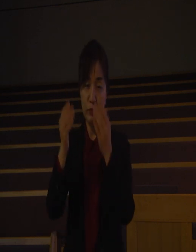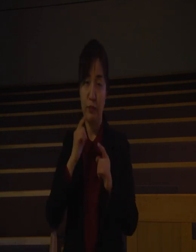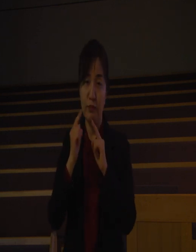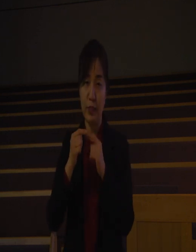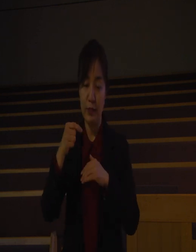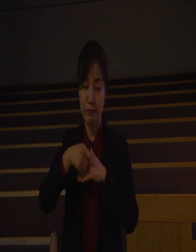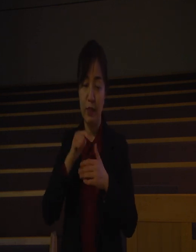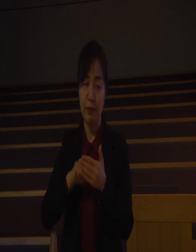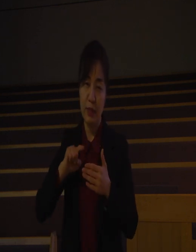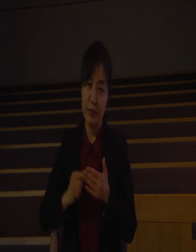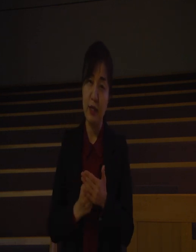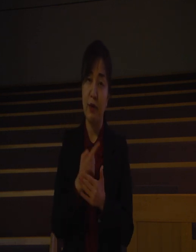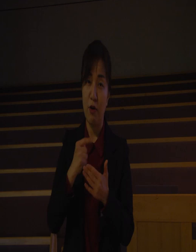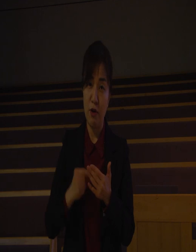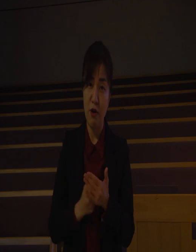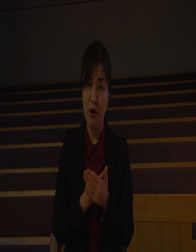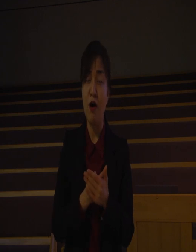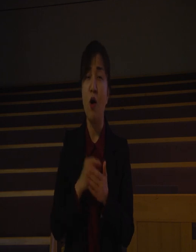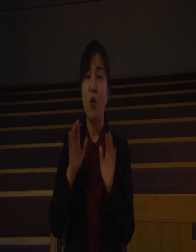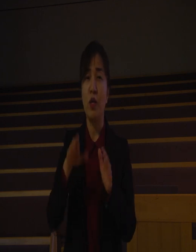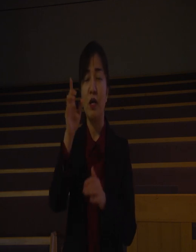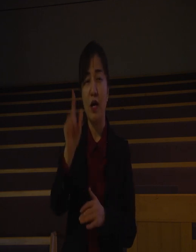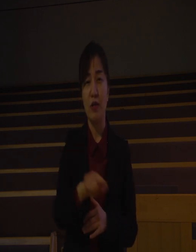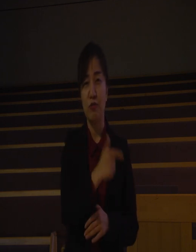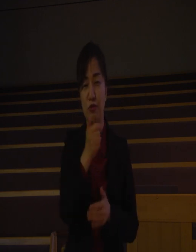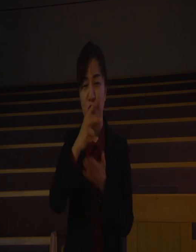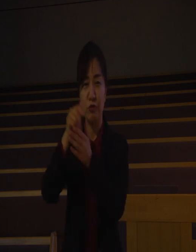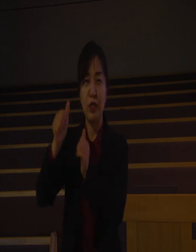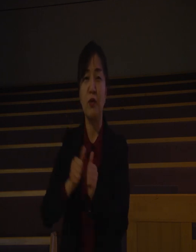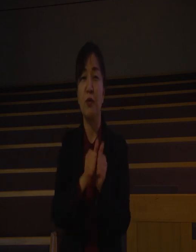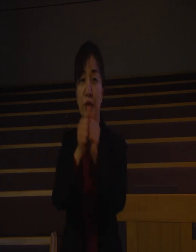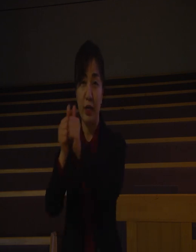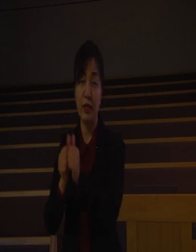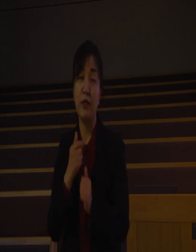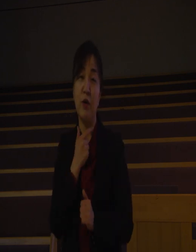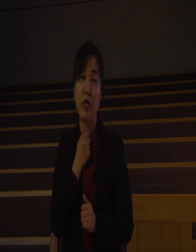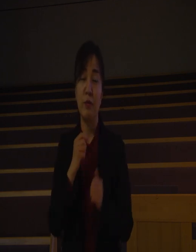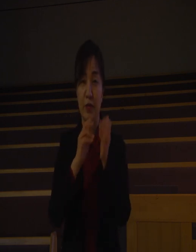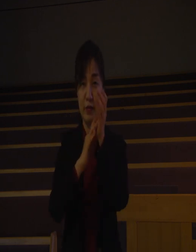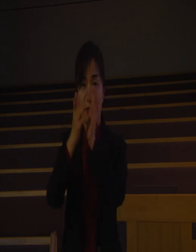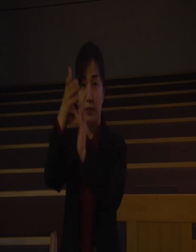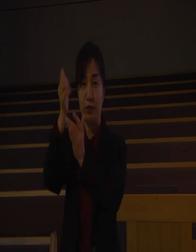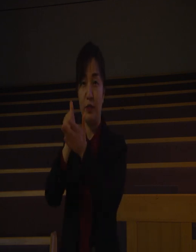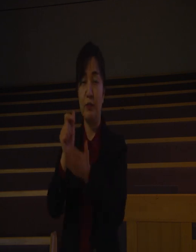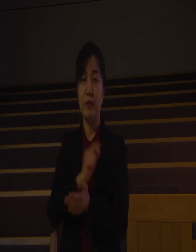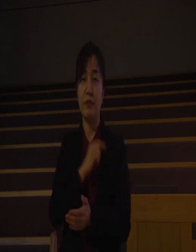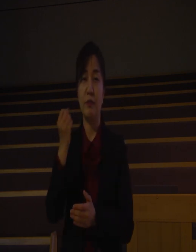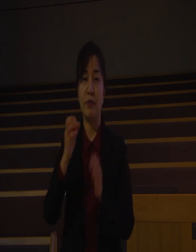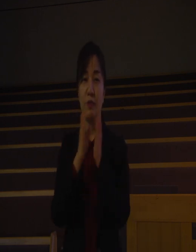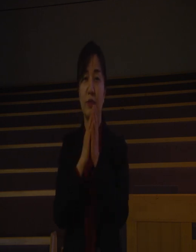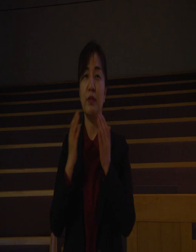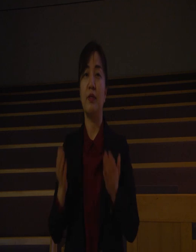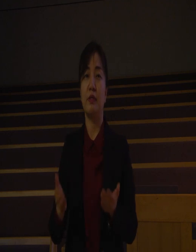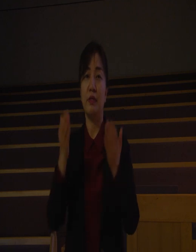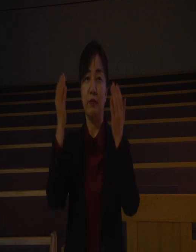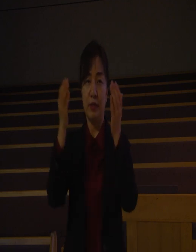말씀 가슴에 담고 이 하루를 주님과 동행하는 하루 되기를 원하오며 예수님의